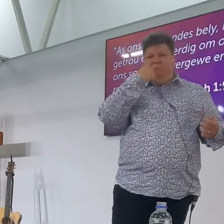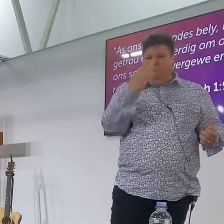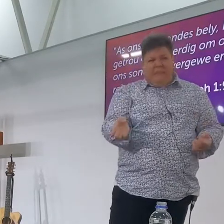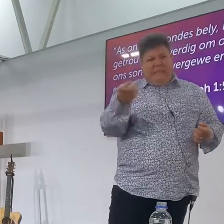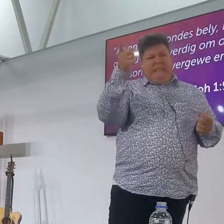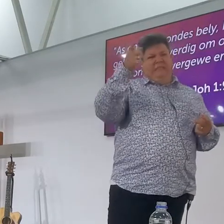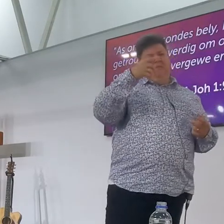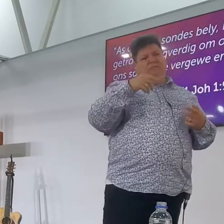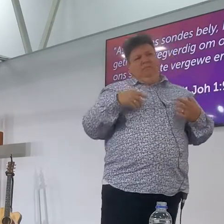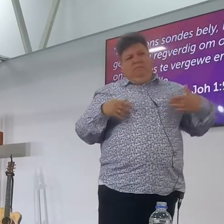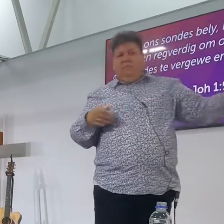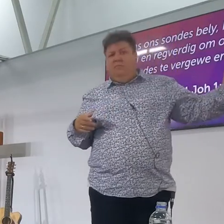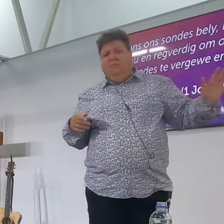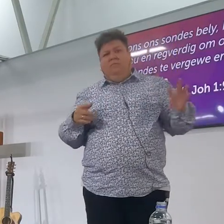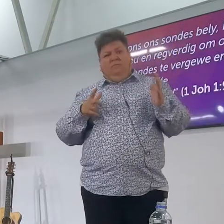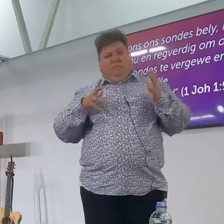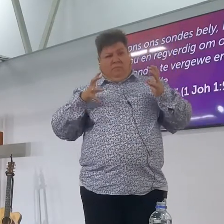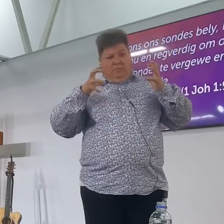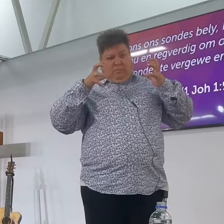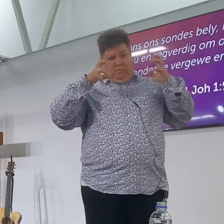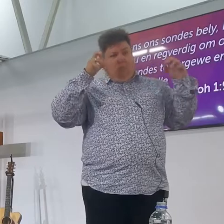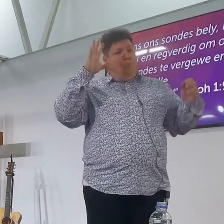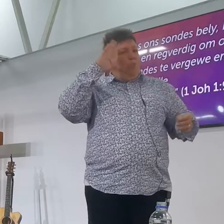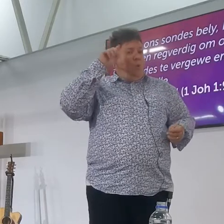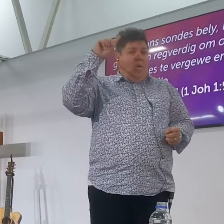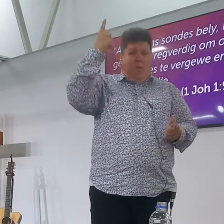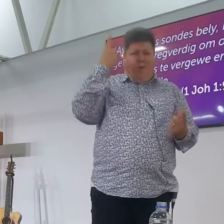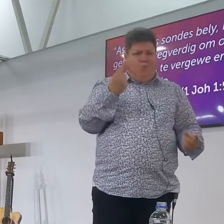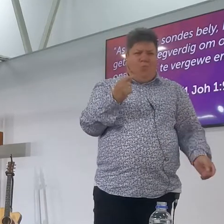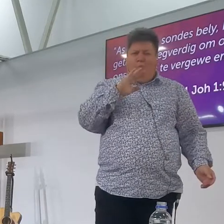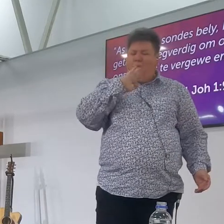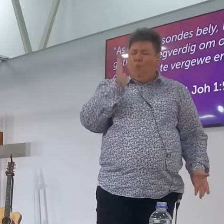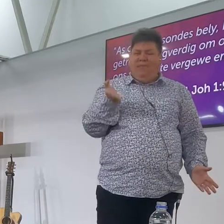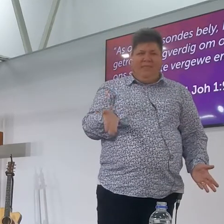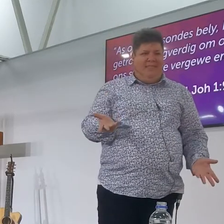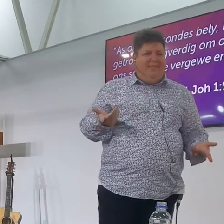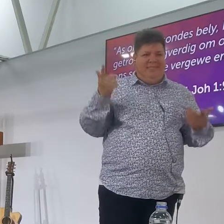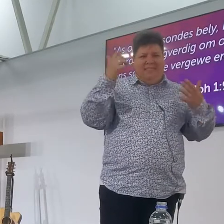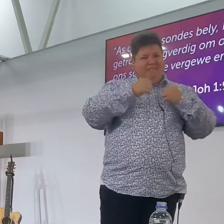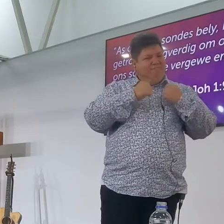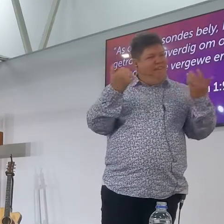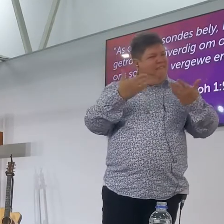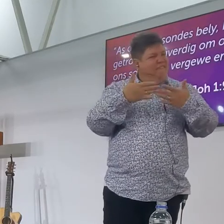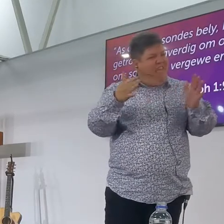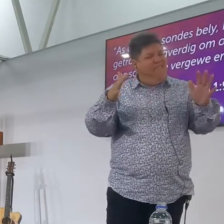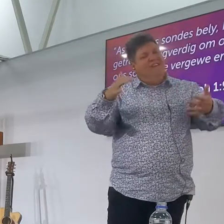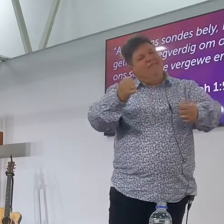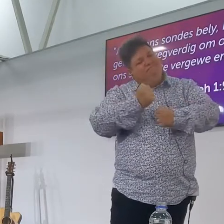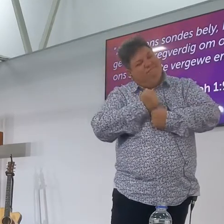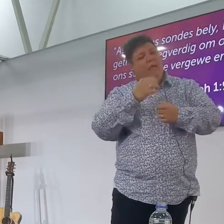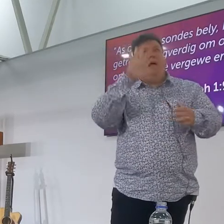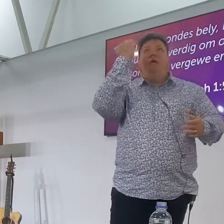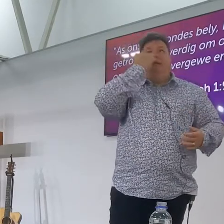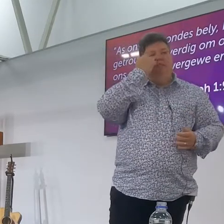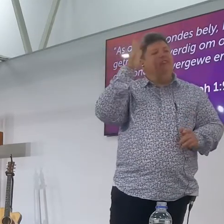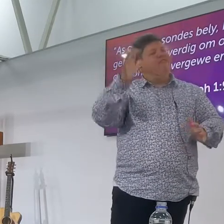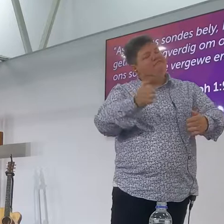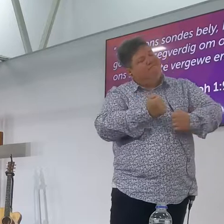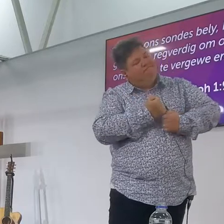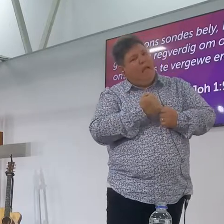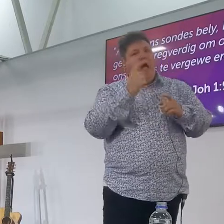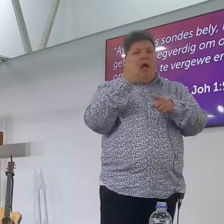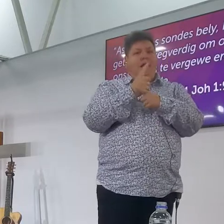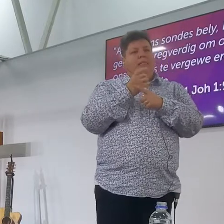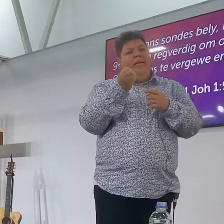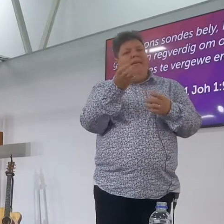ek vertrou jou nie meer nie, Johan. Maar weet julle die Here doen nie dit met ons nie. Wanneer ek en jy werklik na die Here toe kom en sê Here, ons wil weer probeer, hy gee ons altyd